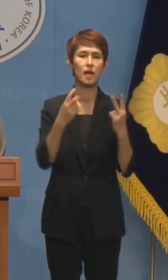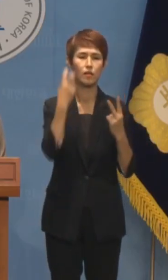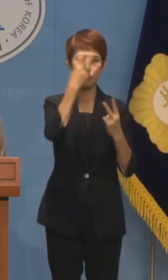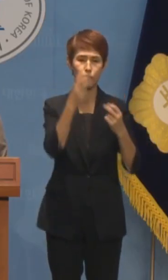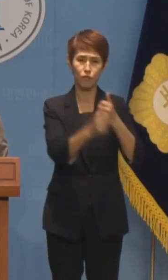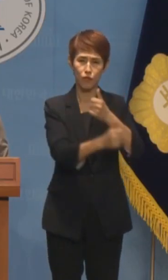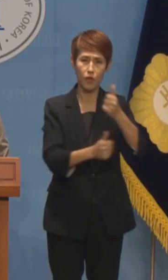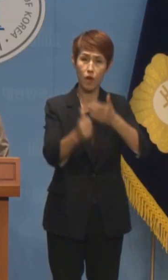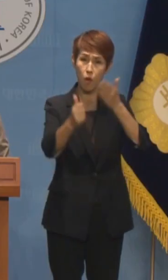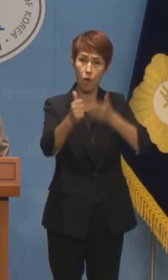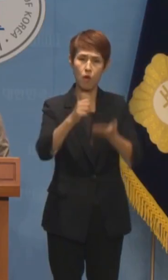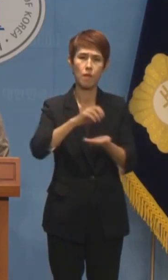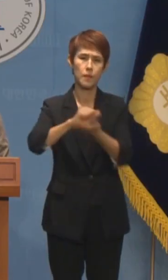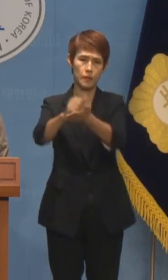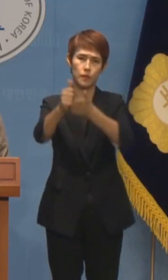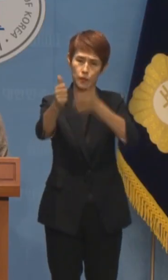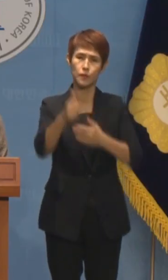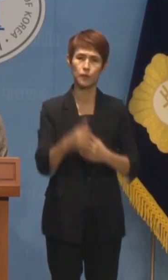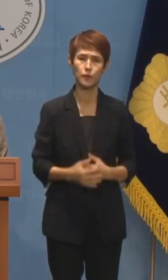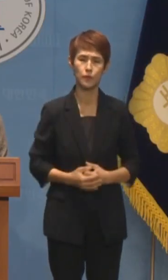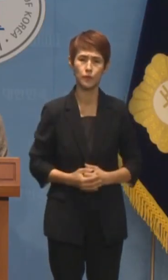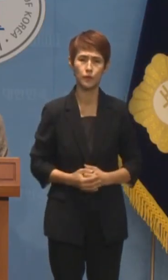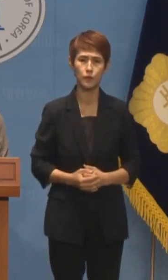권고를 즉각 받아들이십시오.